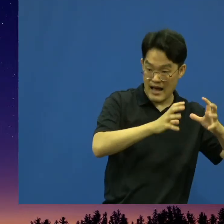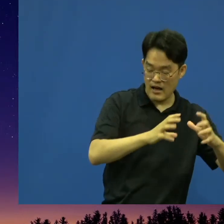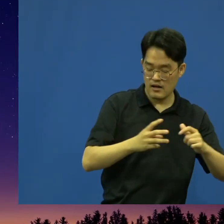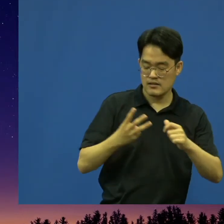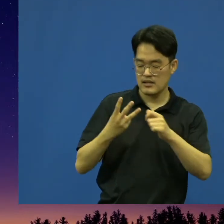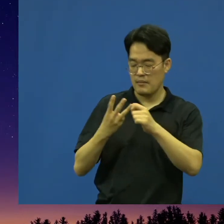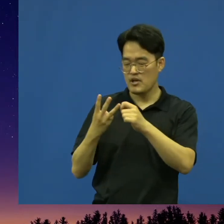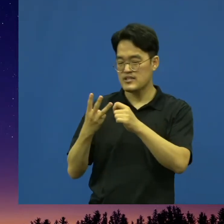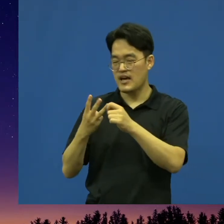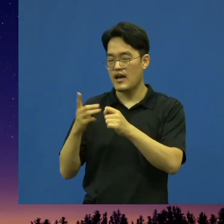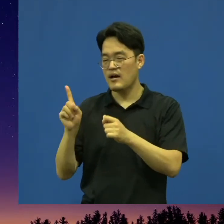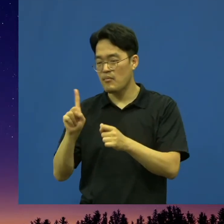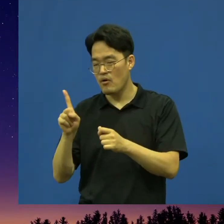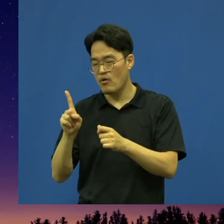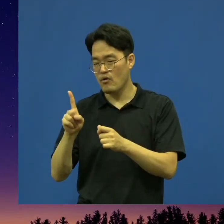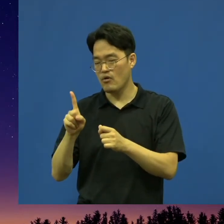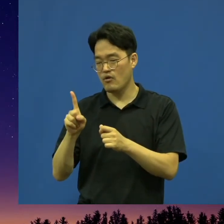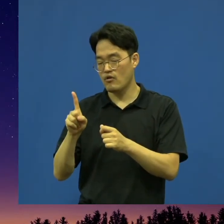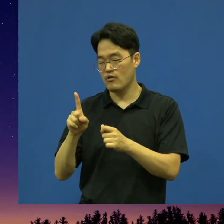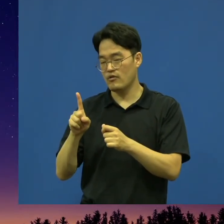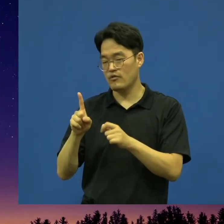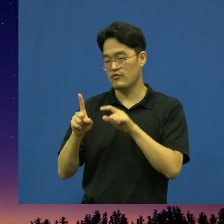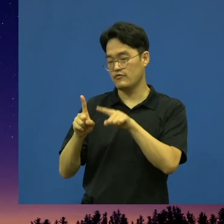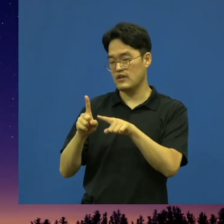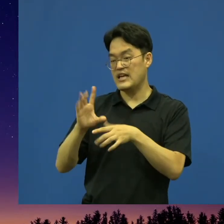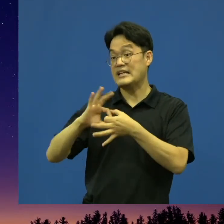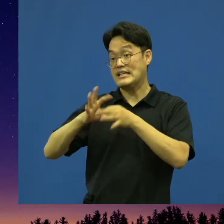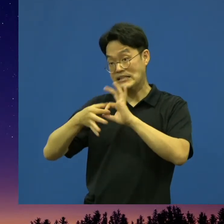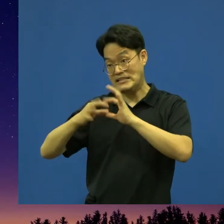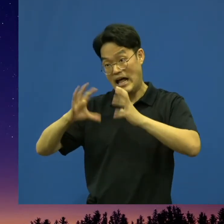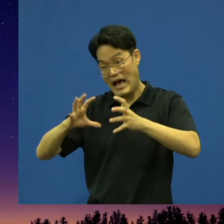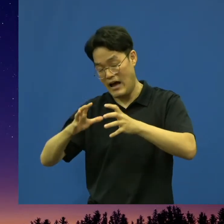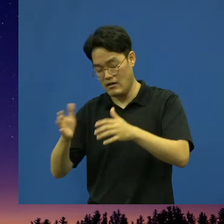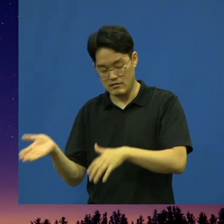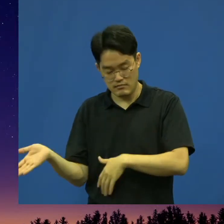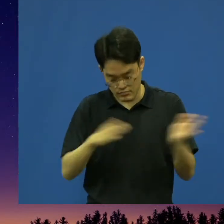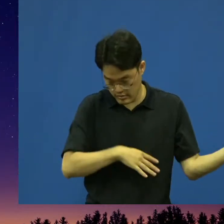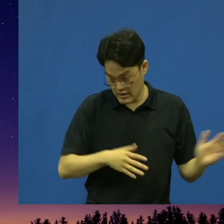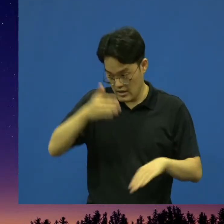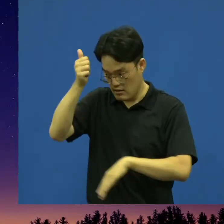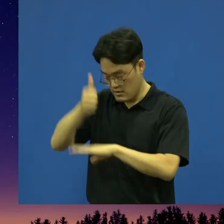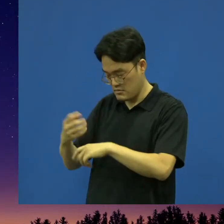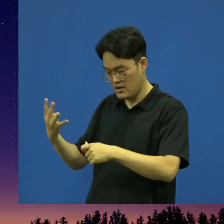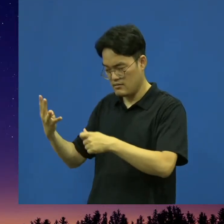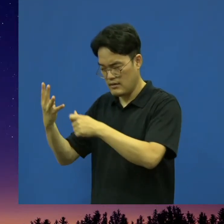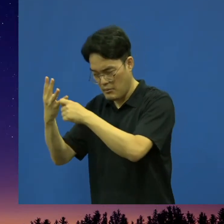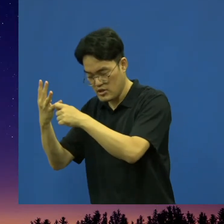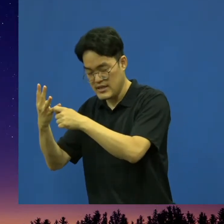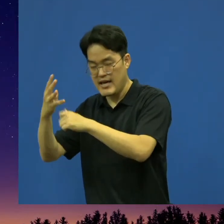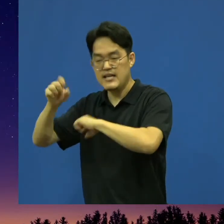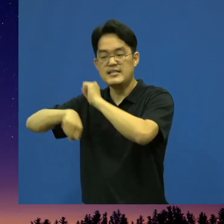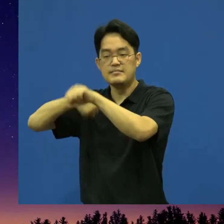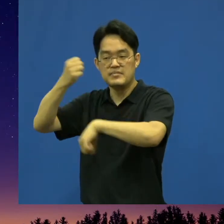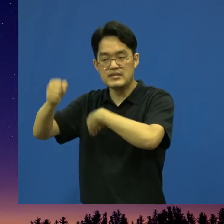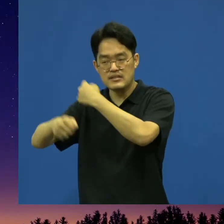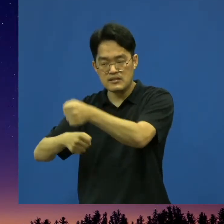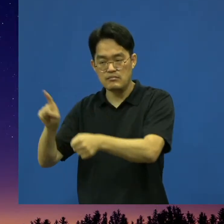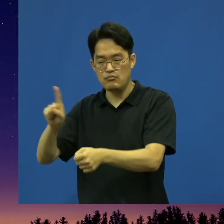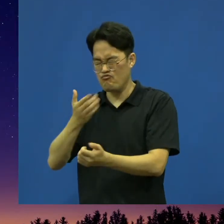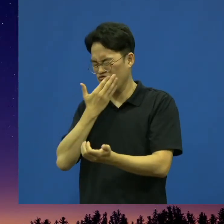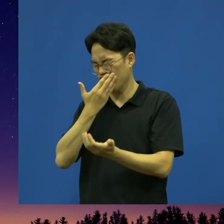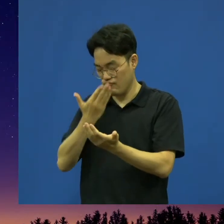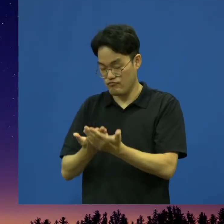나머지 대부분의 설명은 네 번째 짐승에 대한 설명이에요. 네 번째 짐승이 얼마나